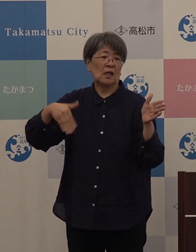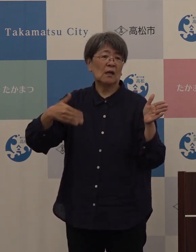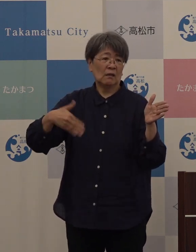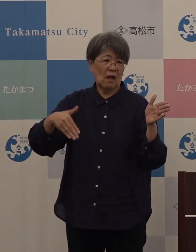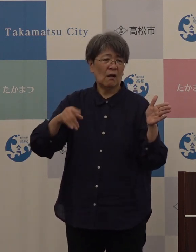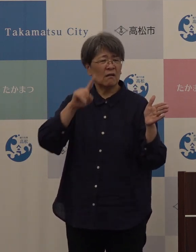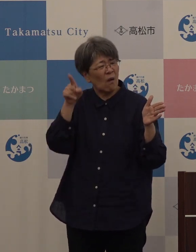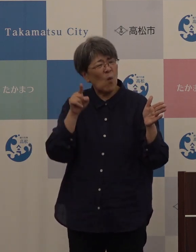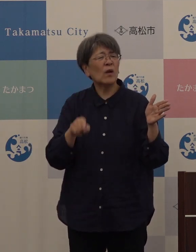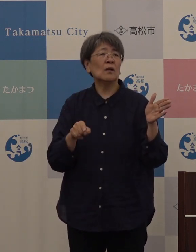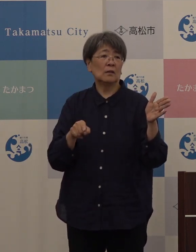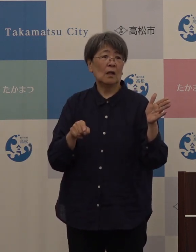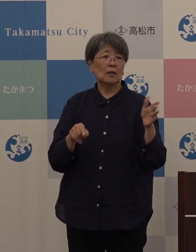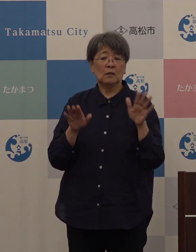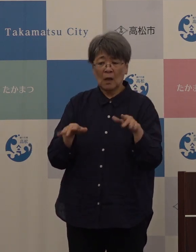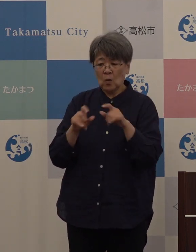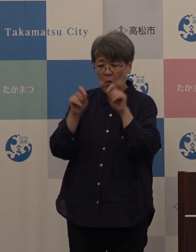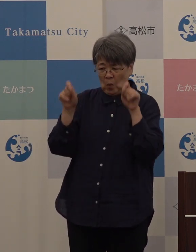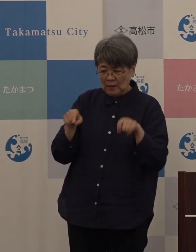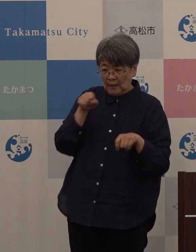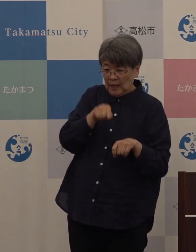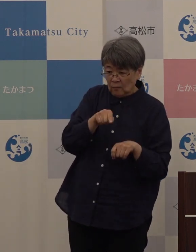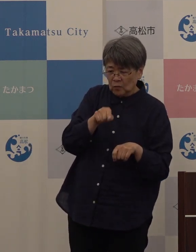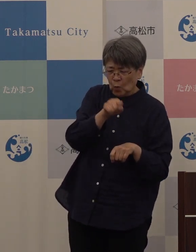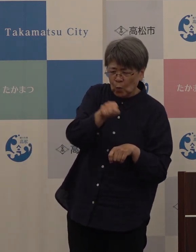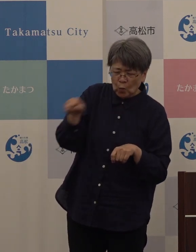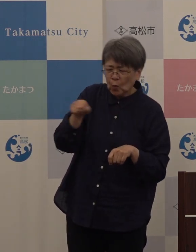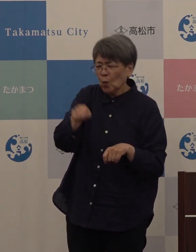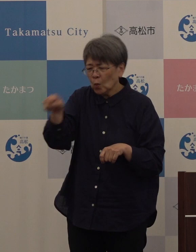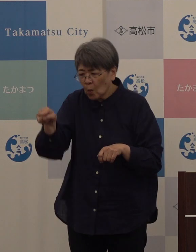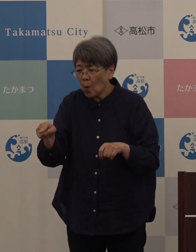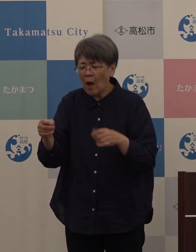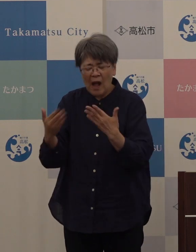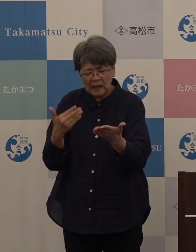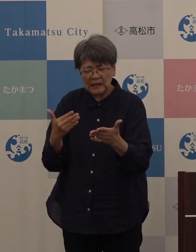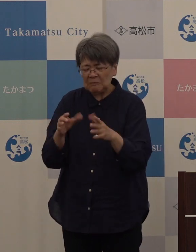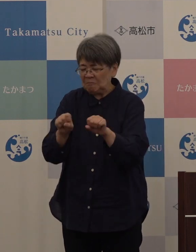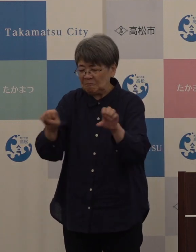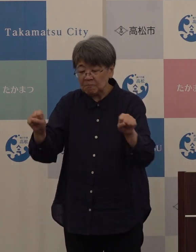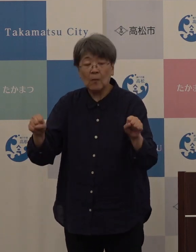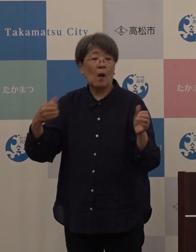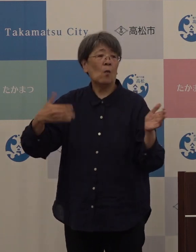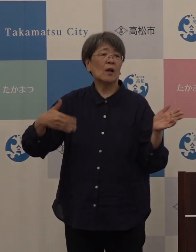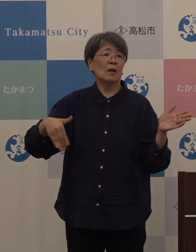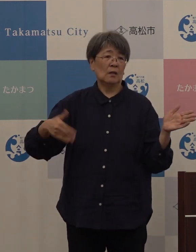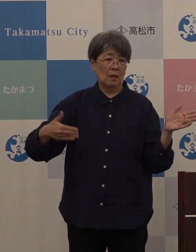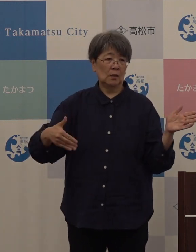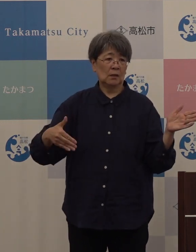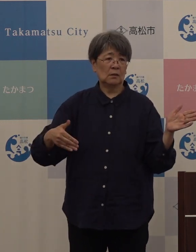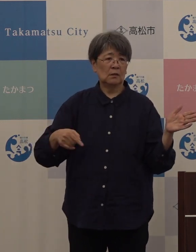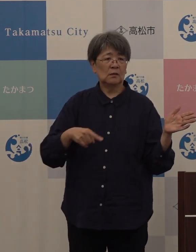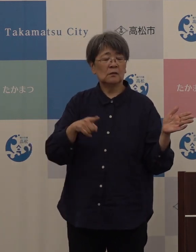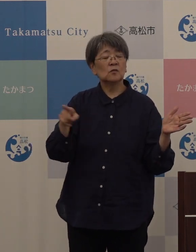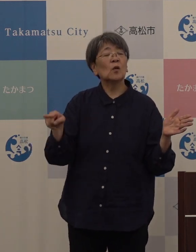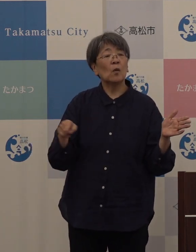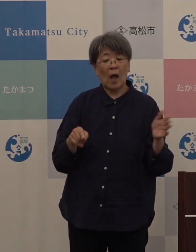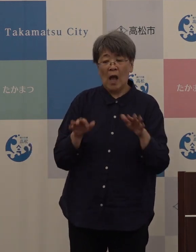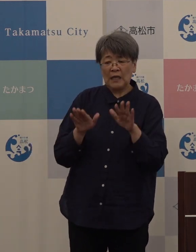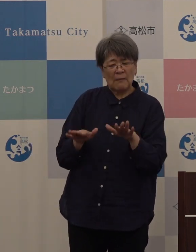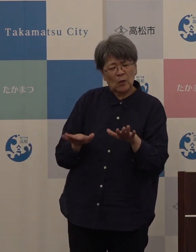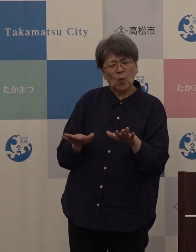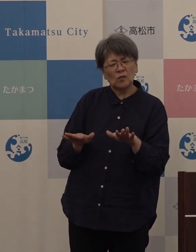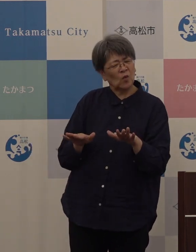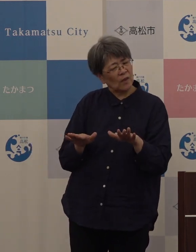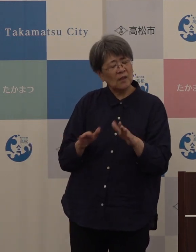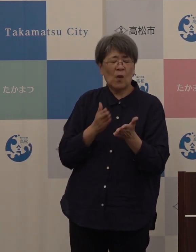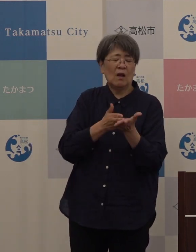し、まあ、今のところ問題点ははっきり、はっきりしてないということでもございますので、その部分は今の段階では何